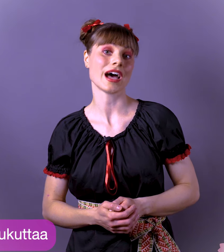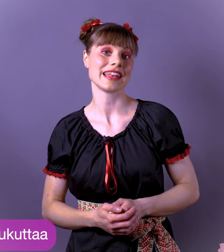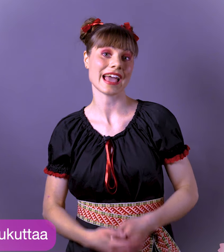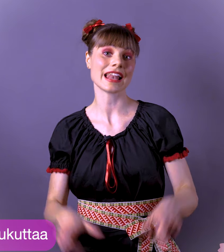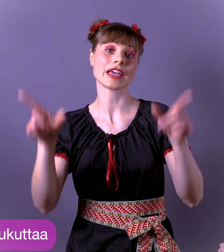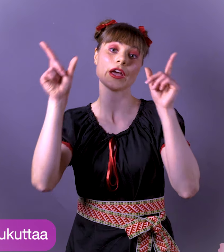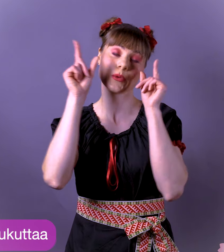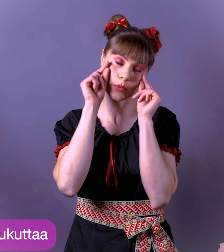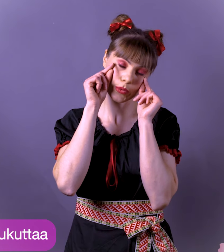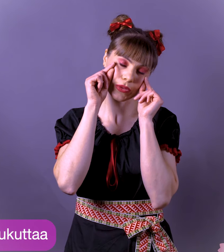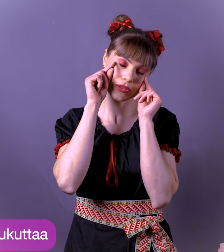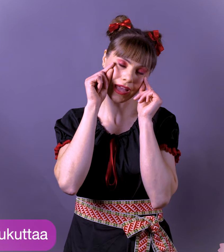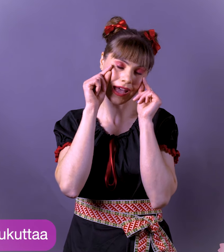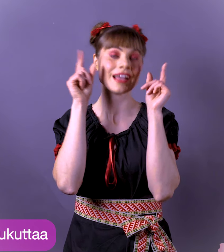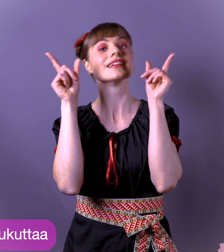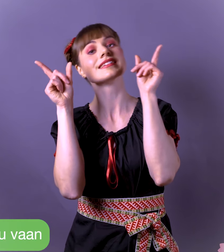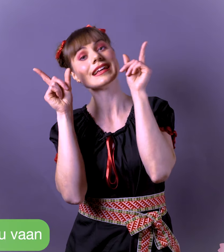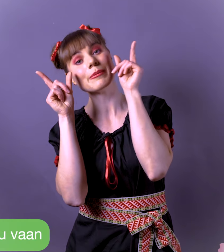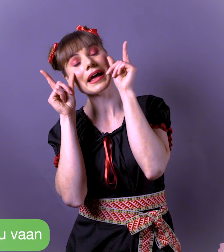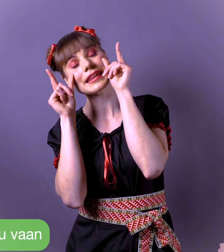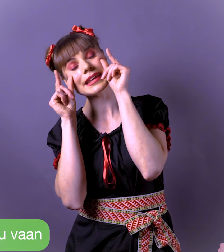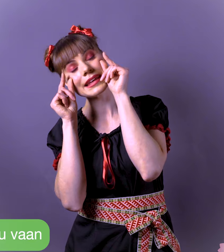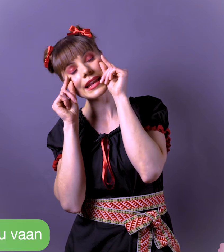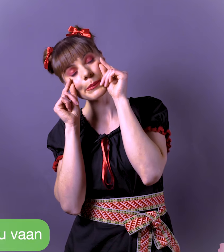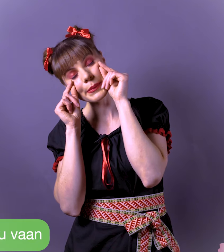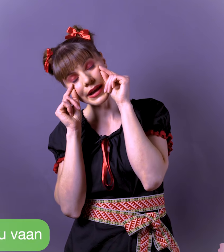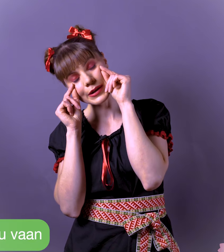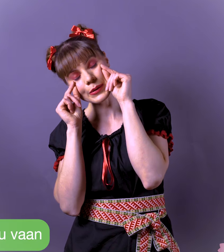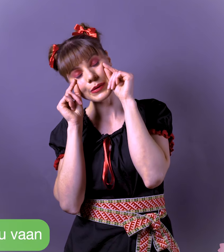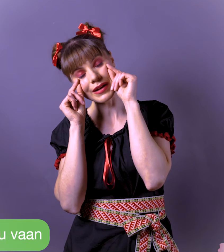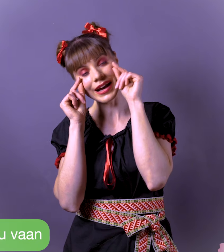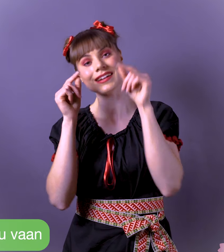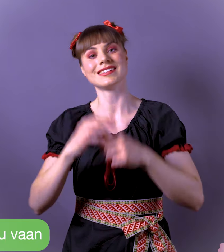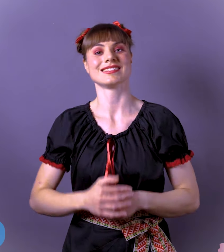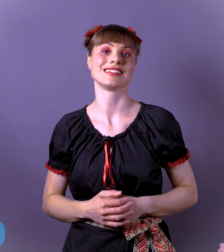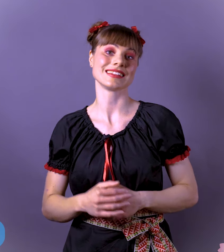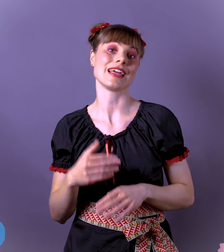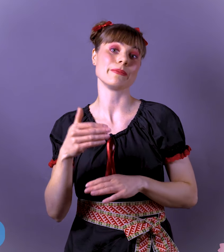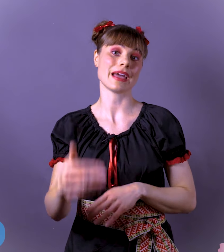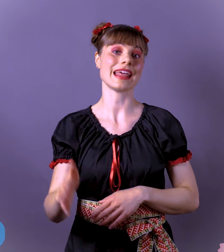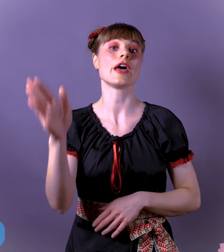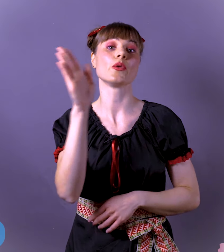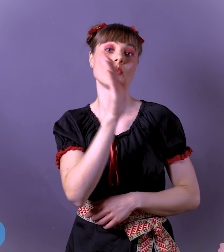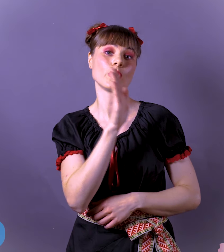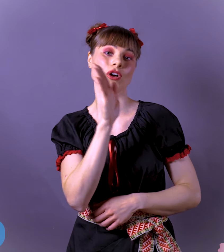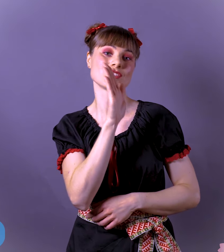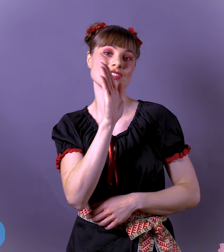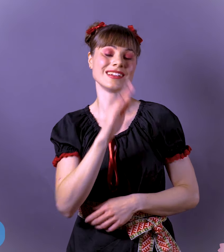Lounaan jälkeen nukuttaa, silmät kiinni painuu vaan. Sitten menen ulos